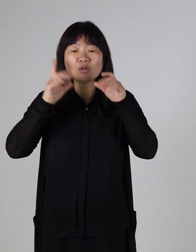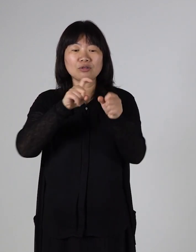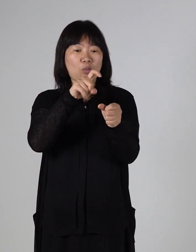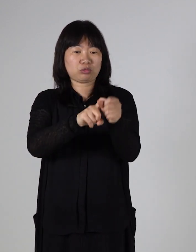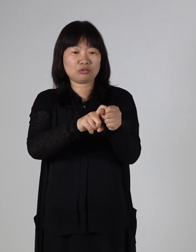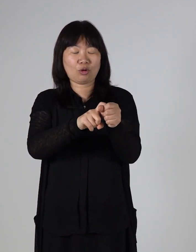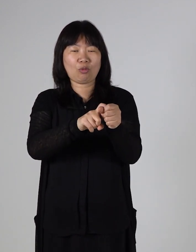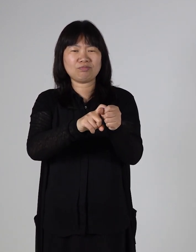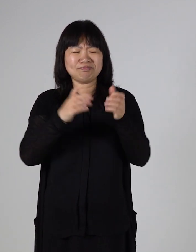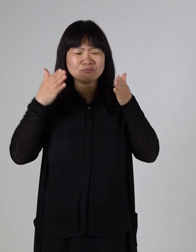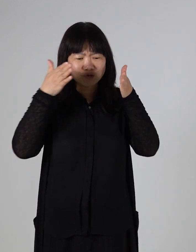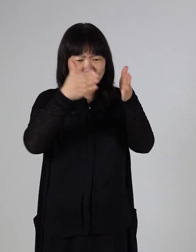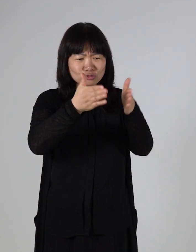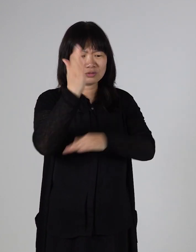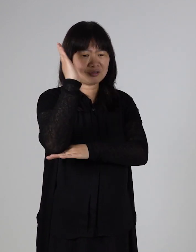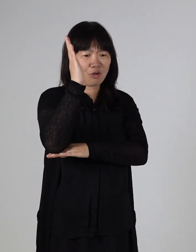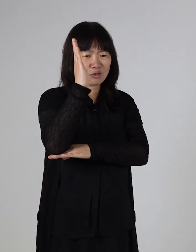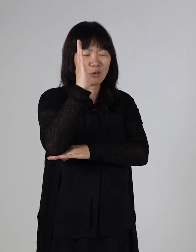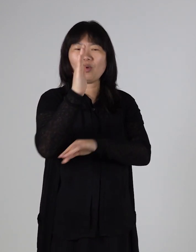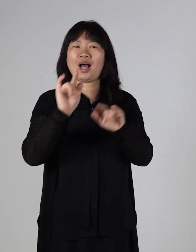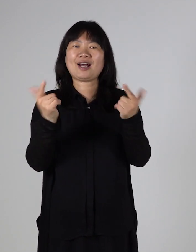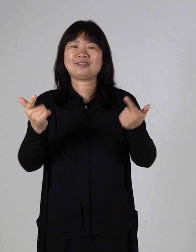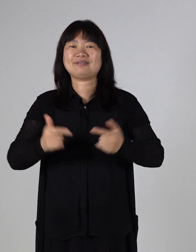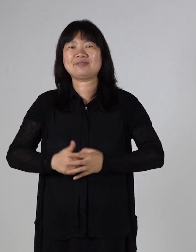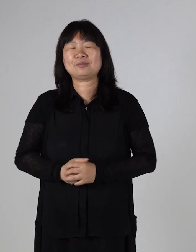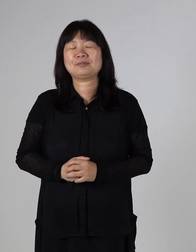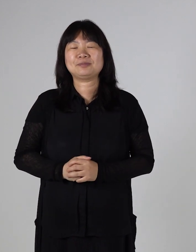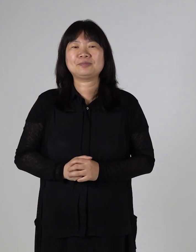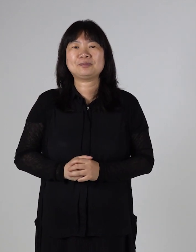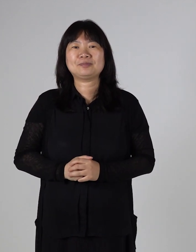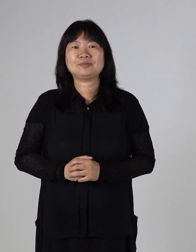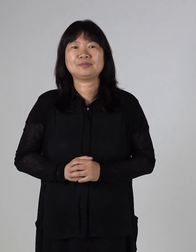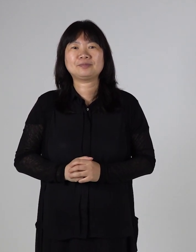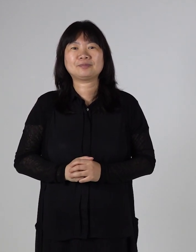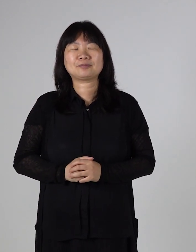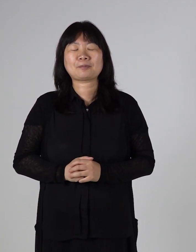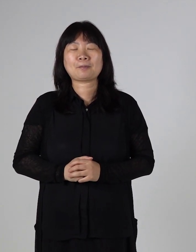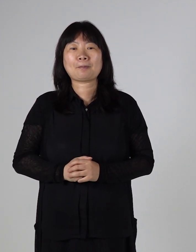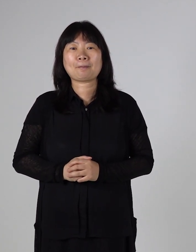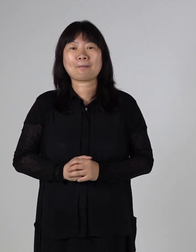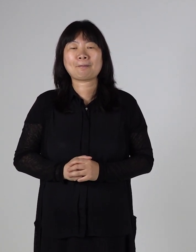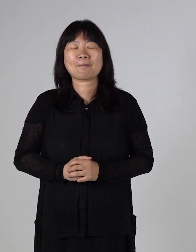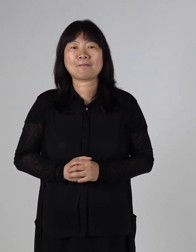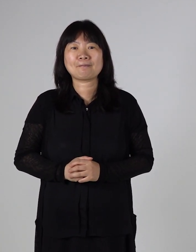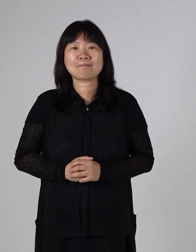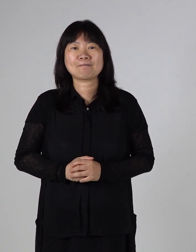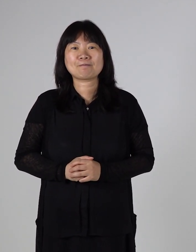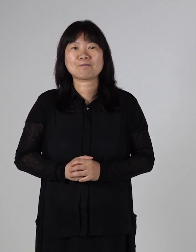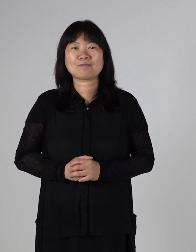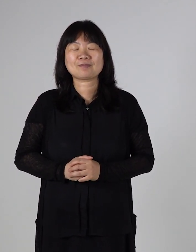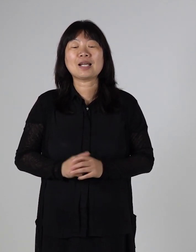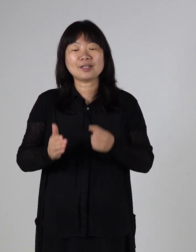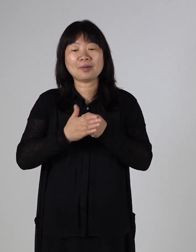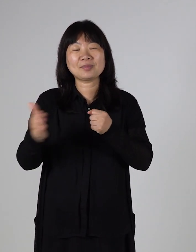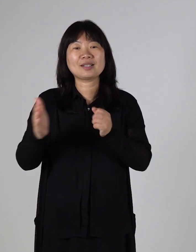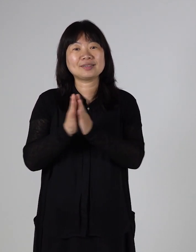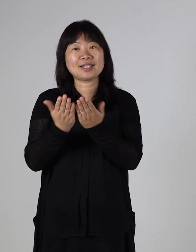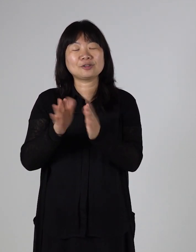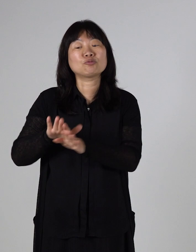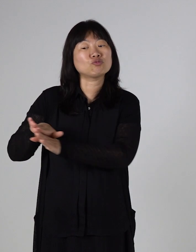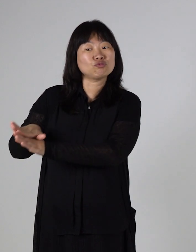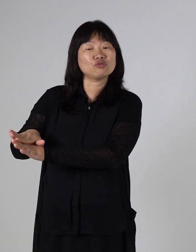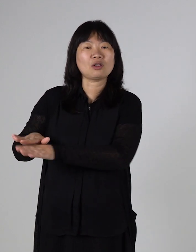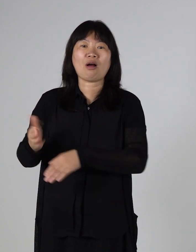목적을 두고 설명한 본문이 아니더라고요. 그래서 읽던 책을 그냥 옆으로 좀 밀어놓고, 그